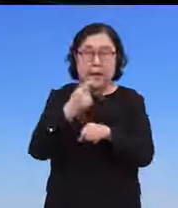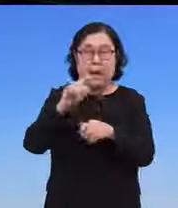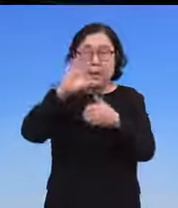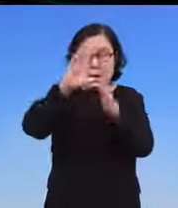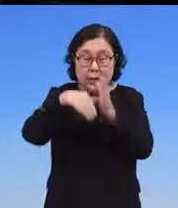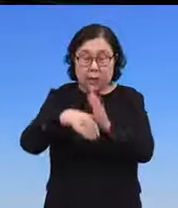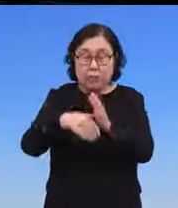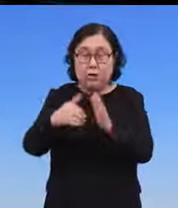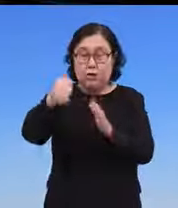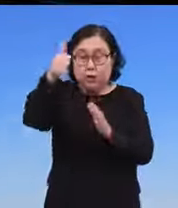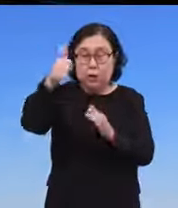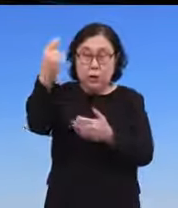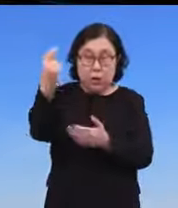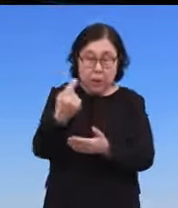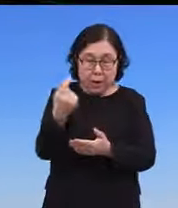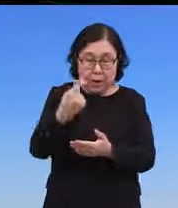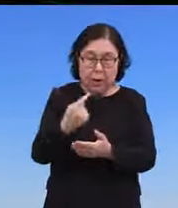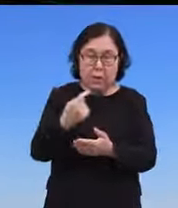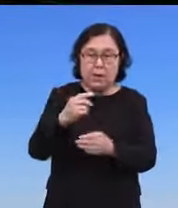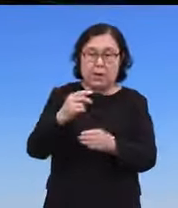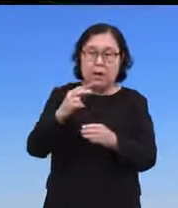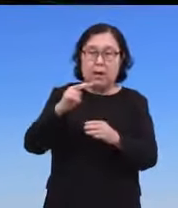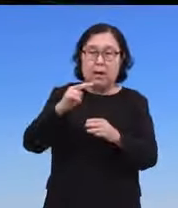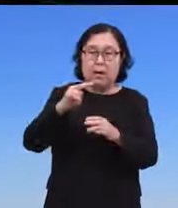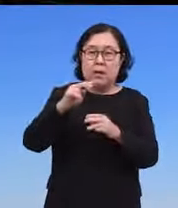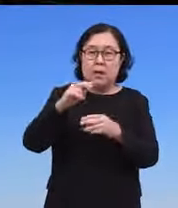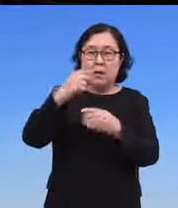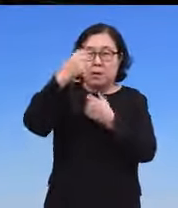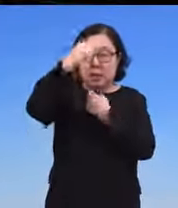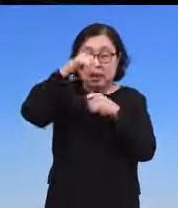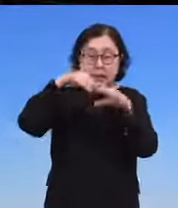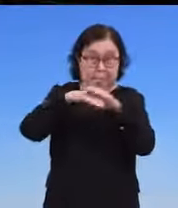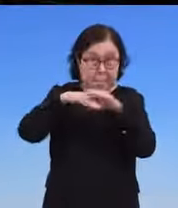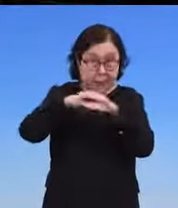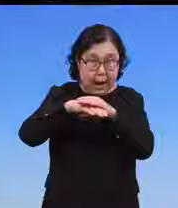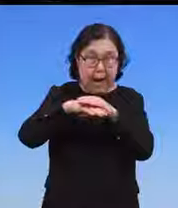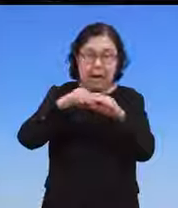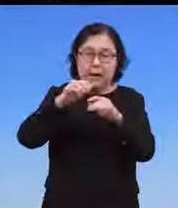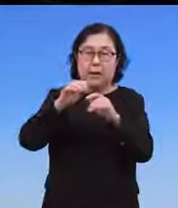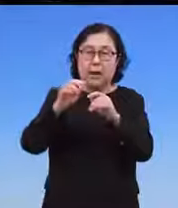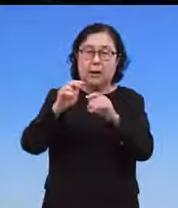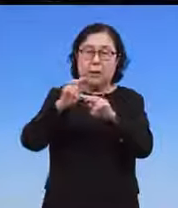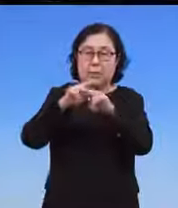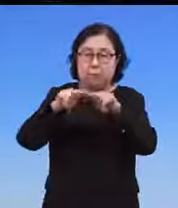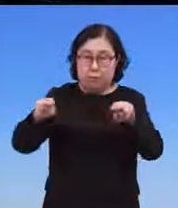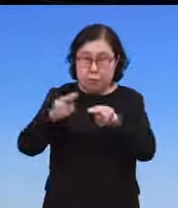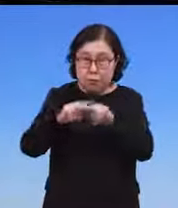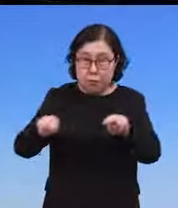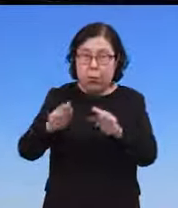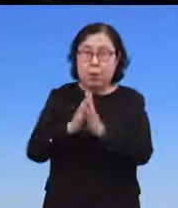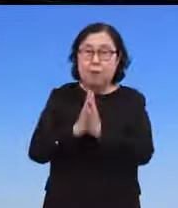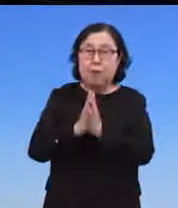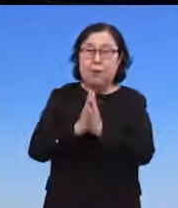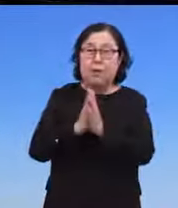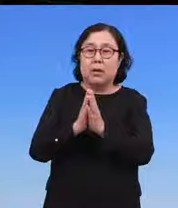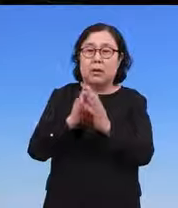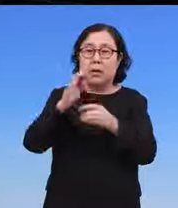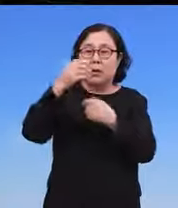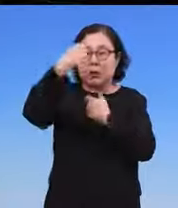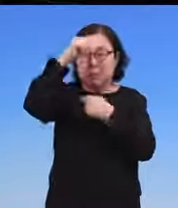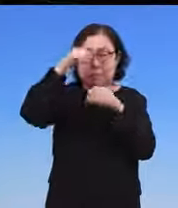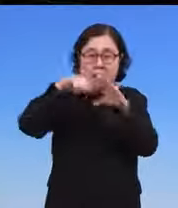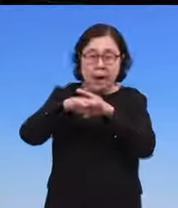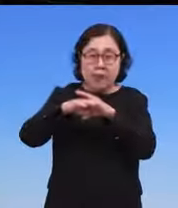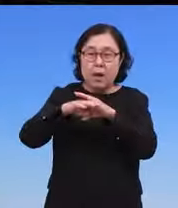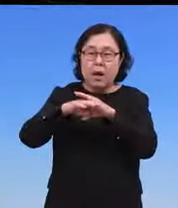사회가요, 이 주인이 오면은 신발끈을 풀어주고 주인이 외출을 할 때 신발끈을 묶어주는 이 일이